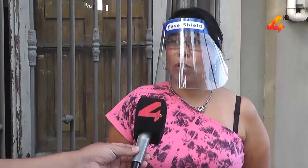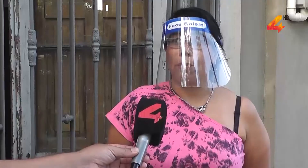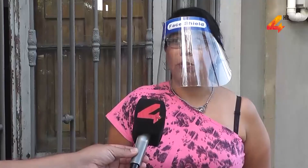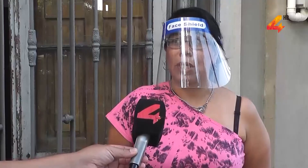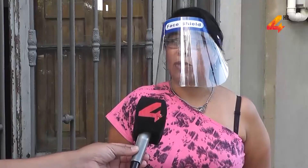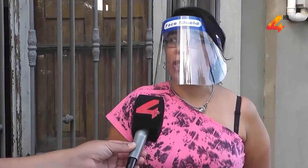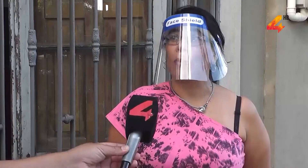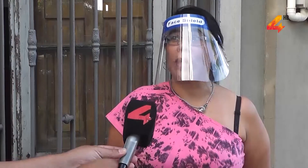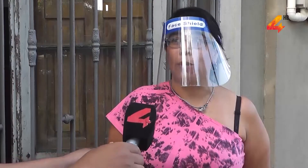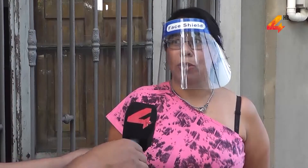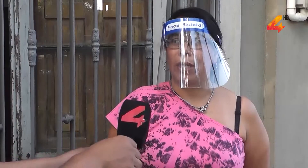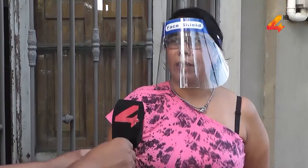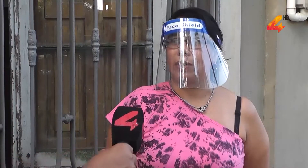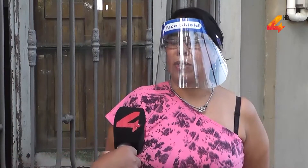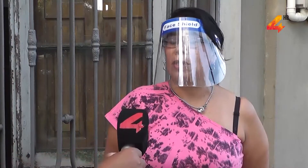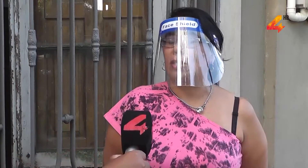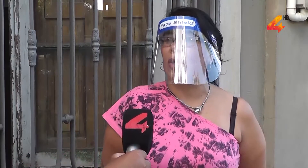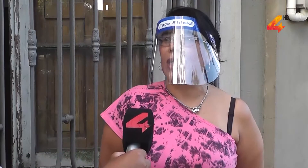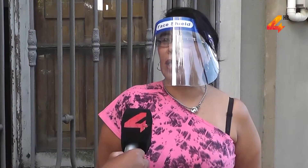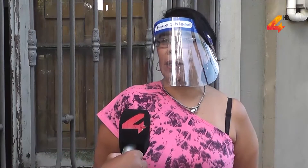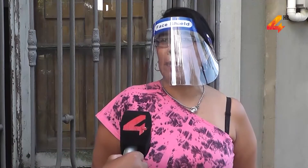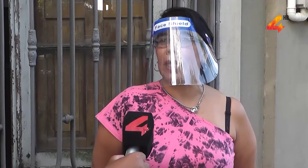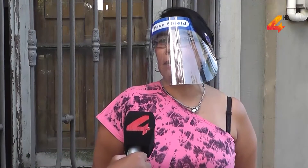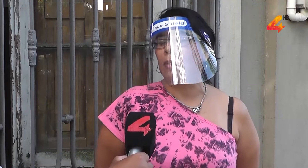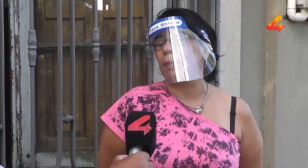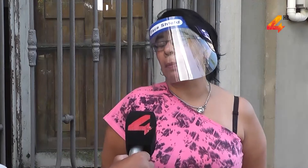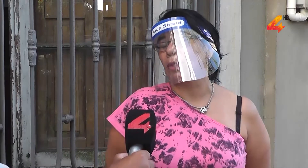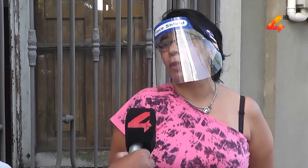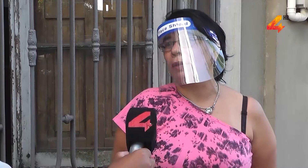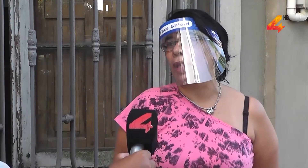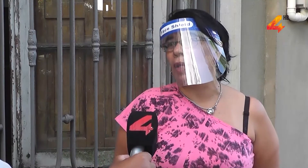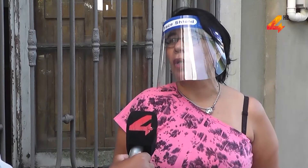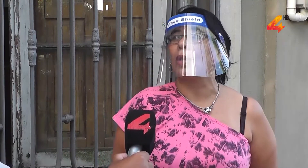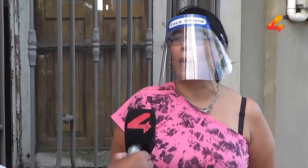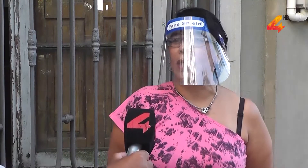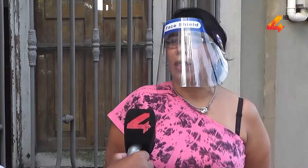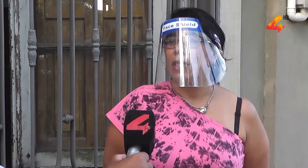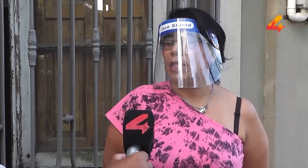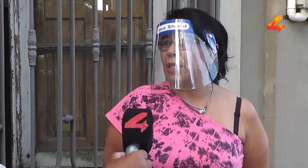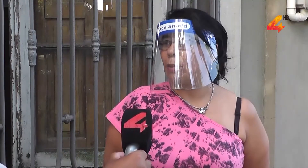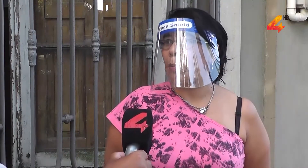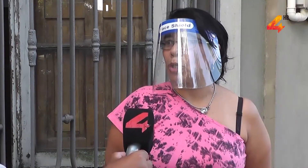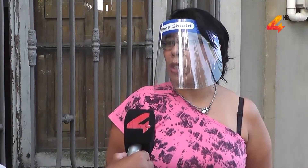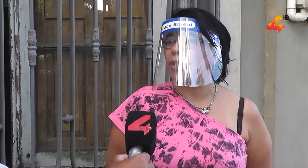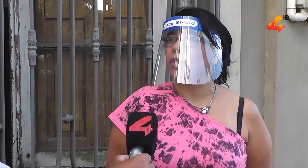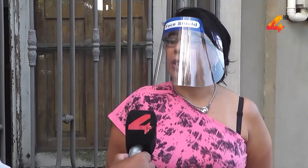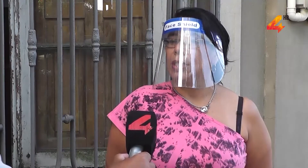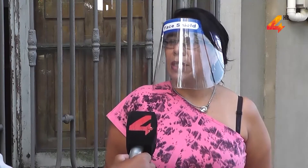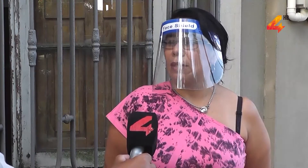muchas cosas no podemos tocar. Entonces eso hay que pedir el permiso a Montevideo, en el cual ya se armó un proyecto, se